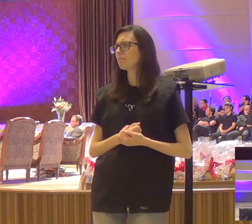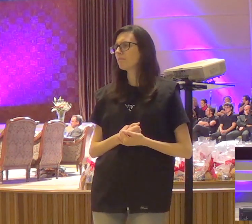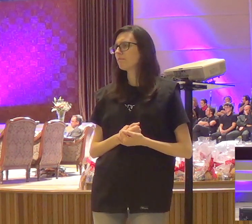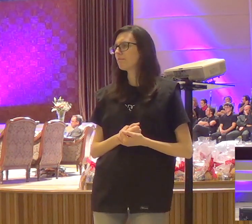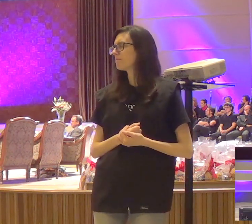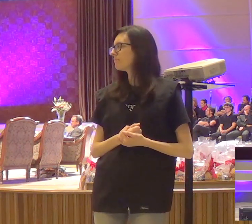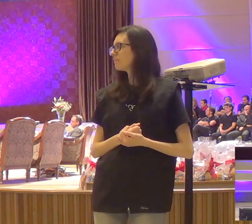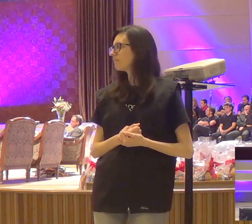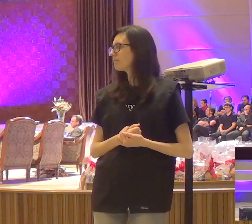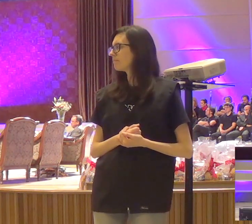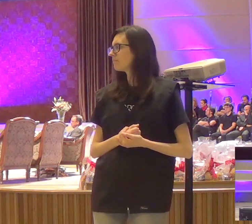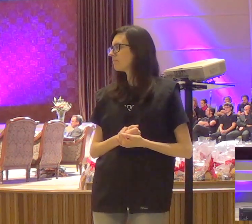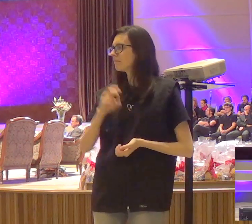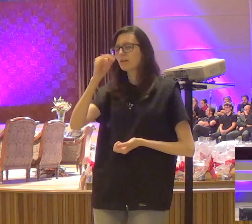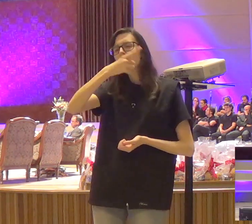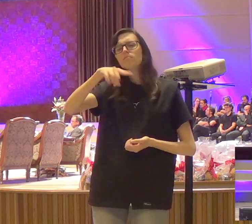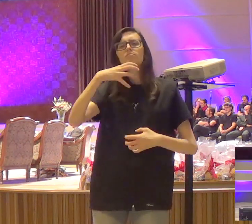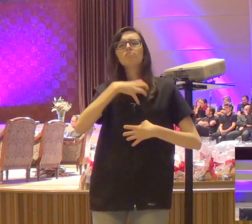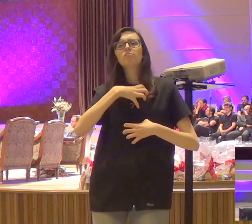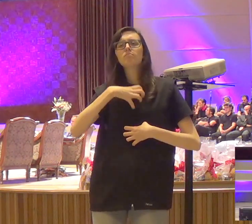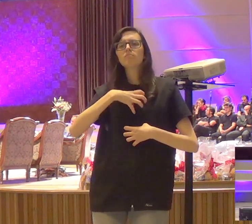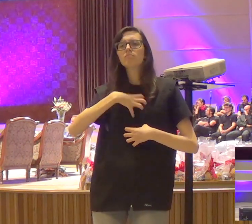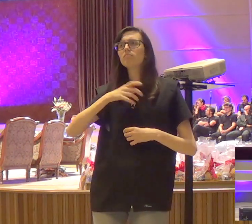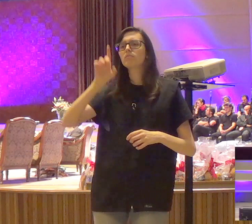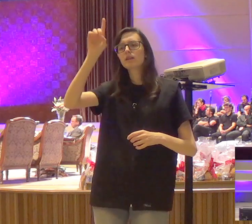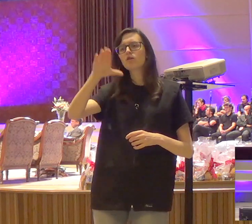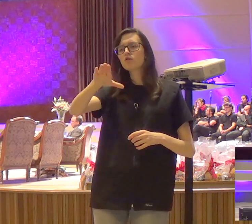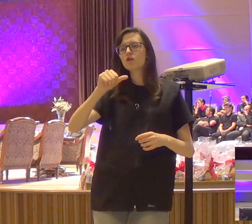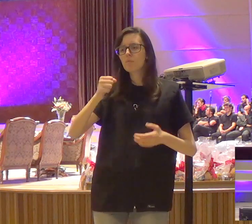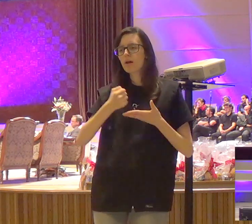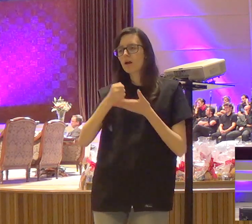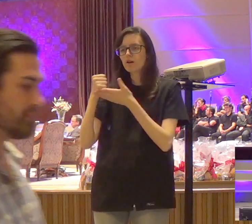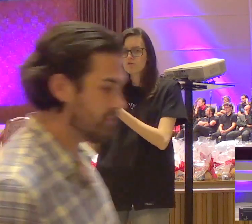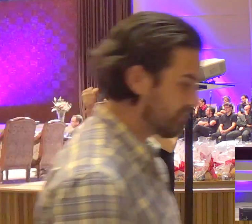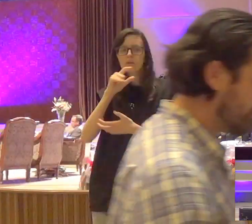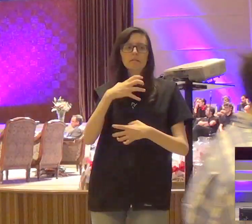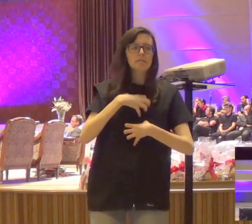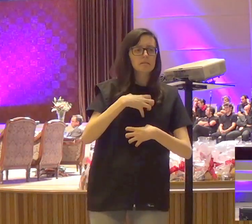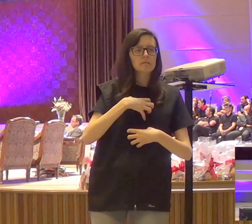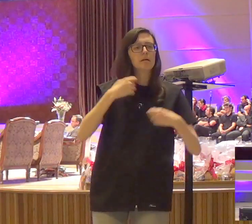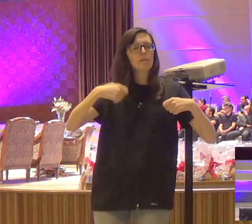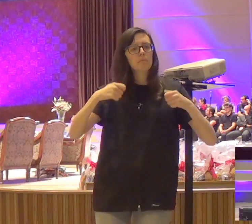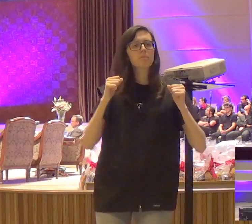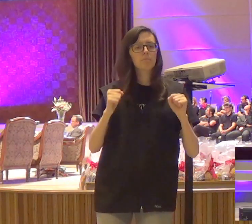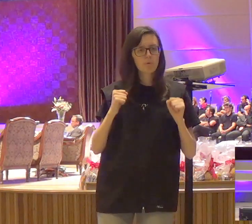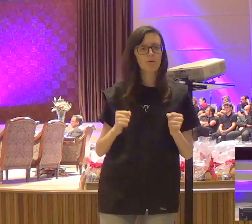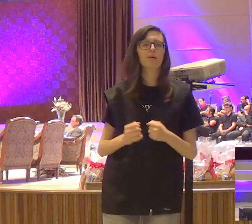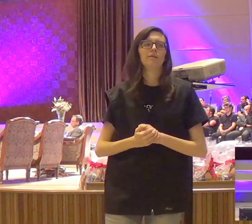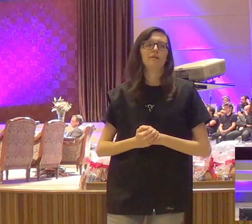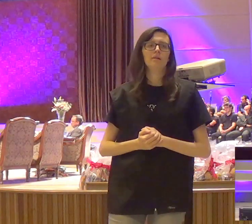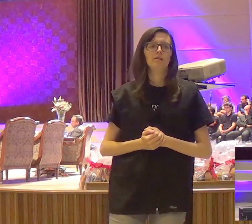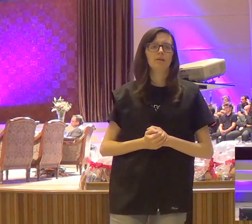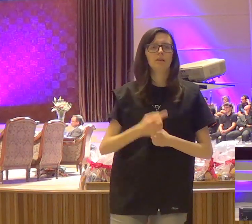to also do this, e se você também se sente chamado a contribuir financeiramente, I would like to ask you now to come forward favor, and to